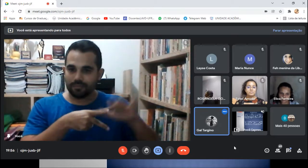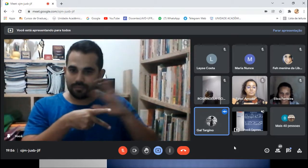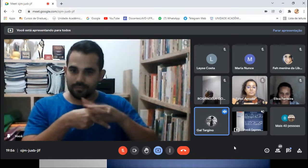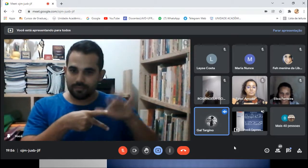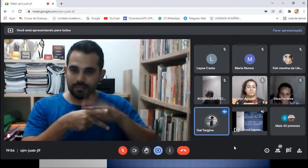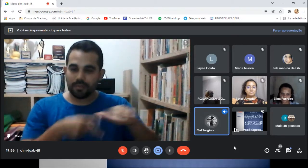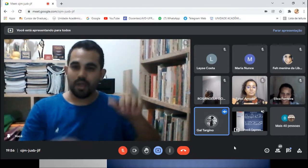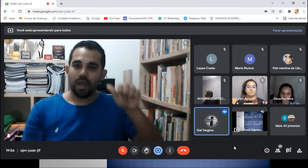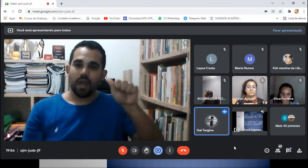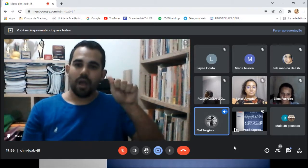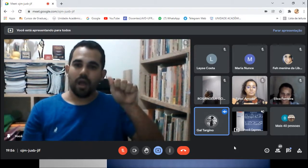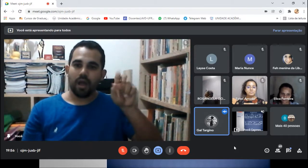a fonética